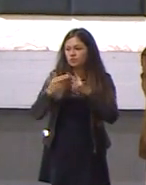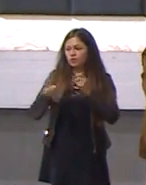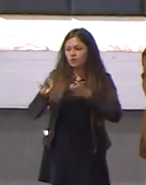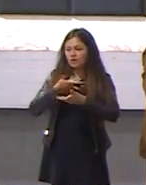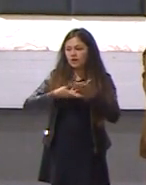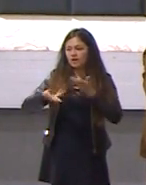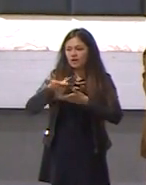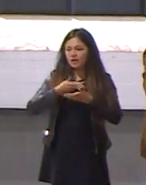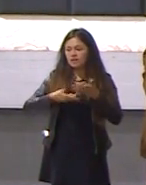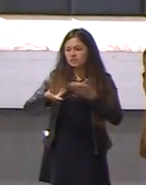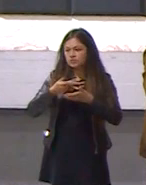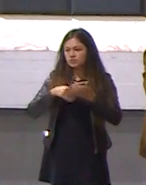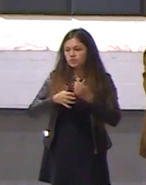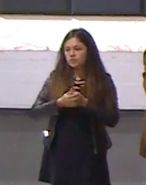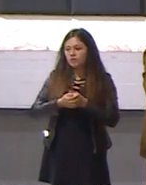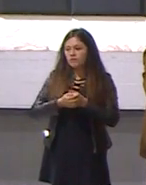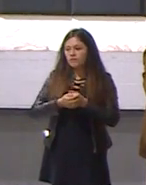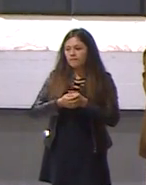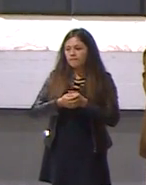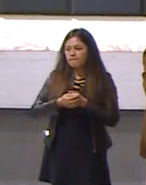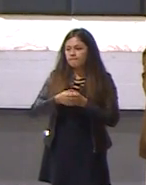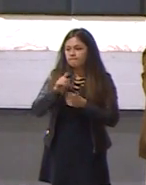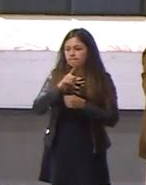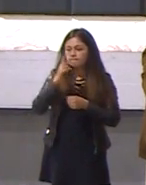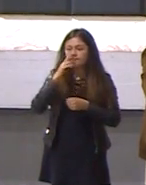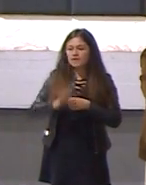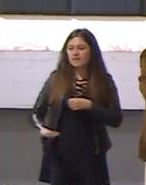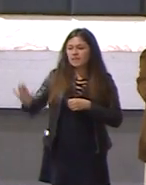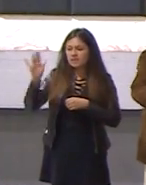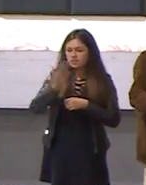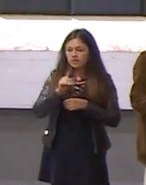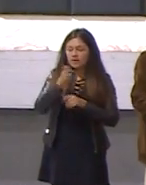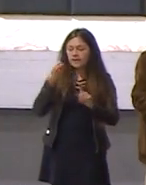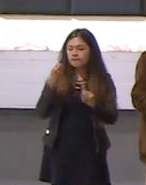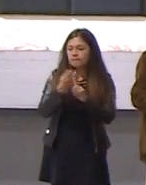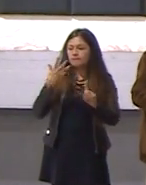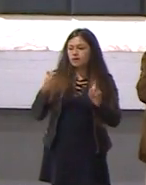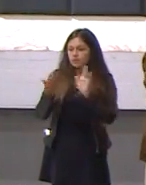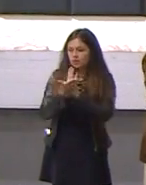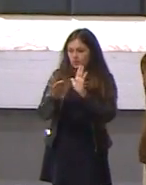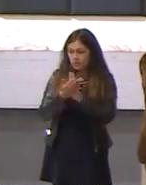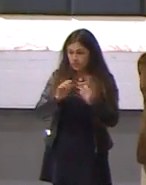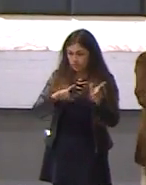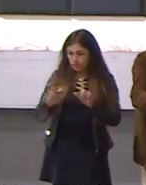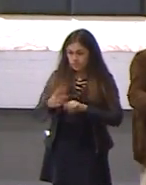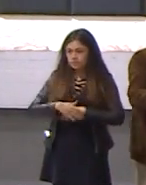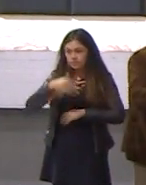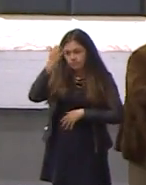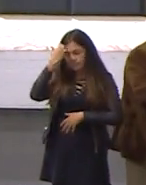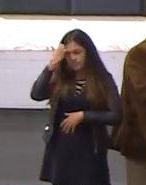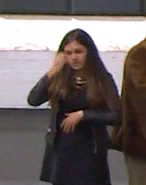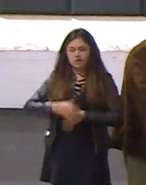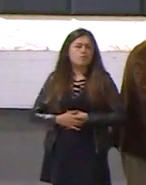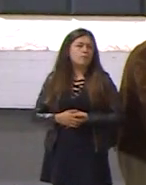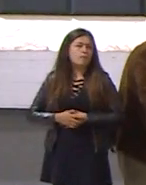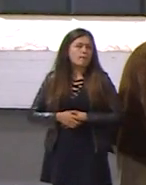el acontecer nacional y su incidencia en la educación física profesora biblia